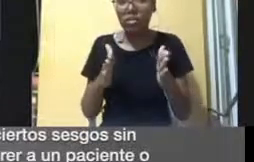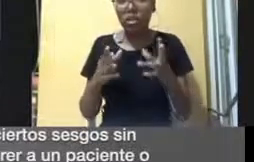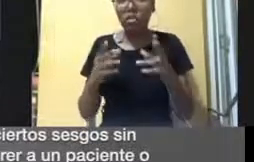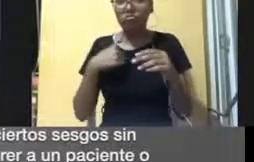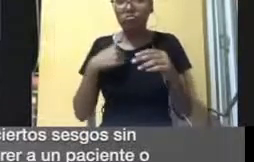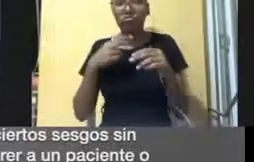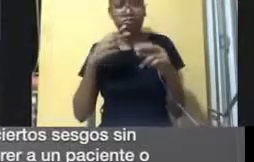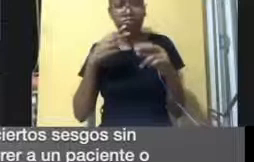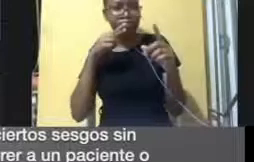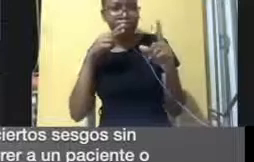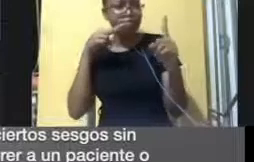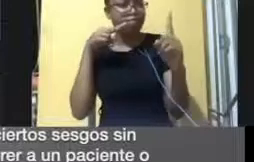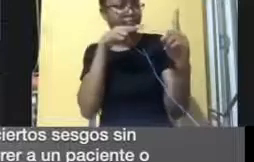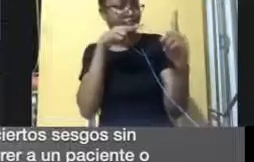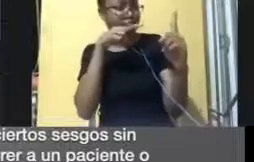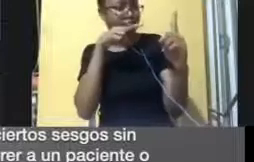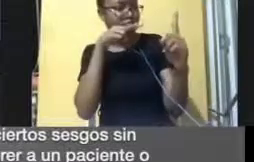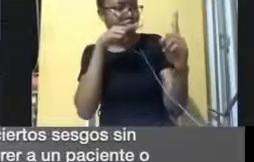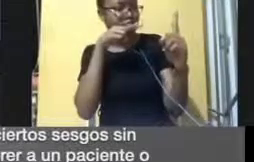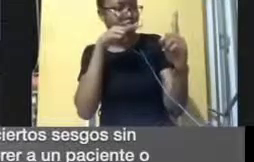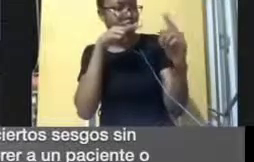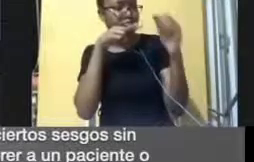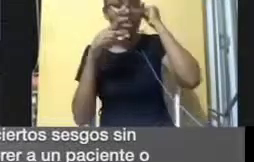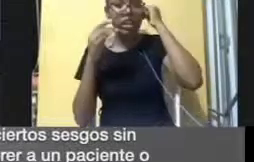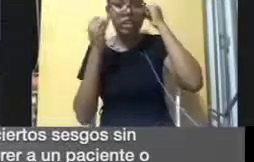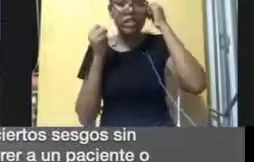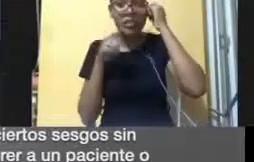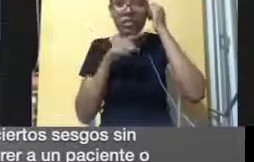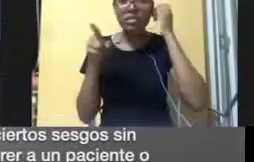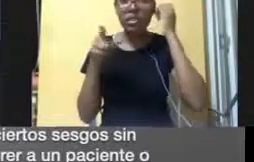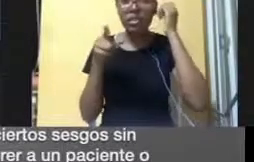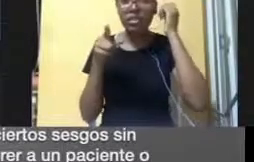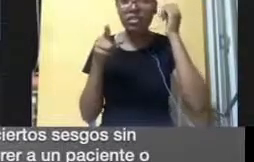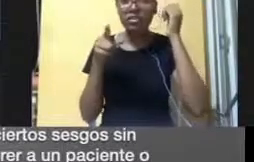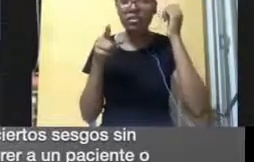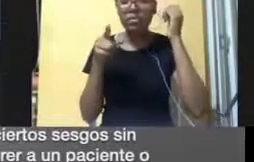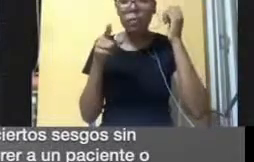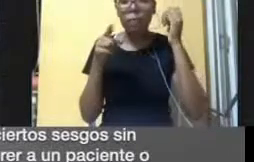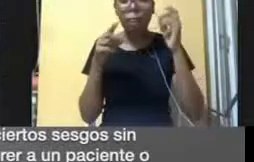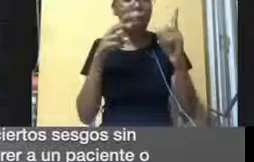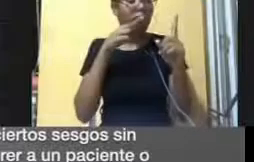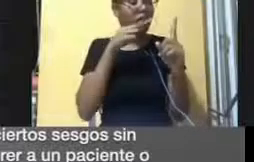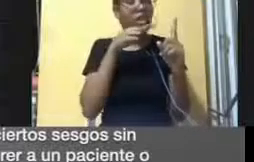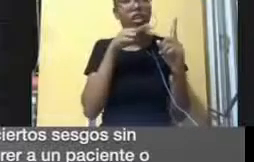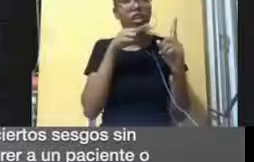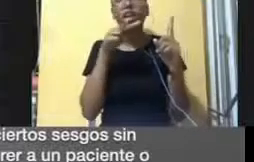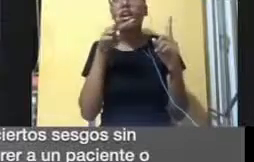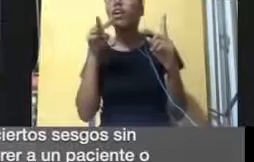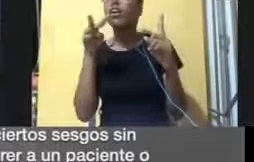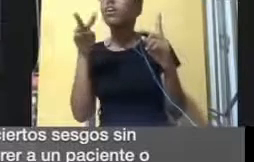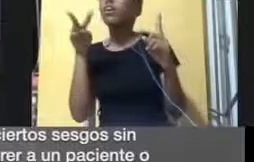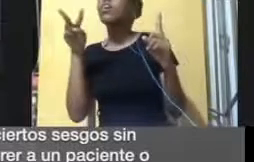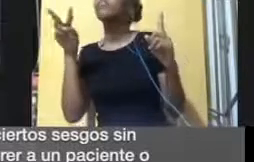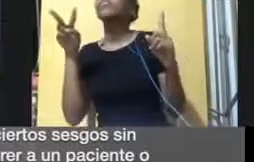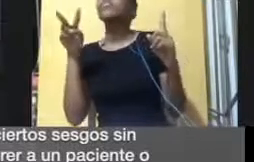importante para ellos que si ustedes no mantengan ese contacto visual con ellos, no al intérprete, punto, a la